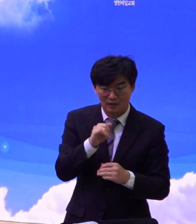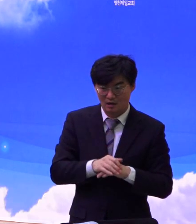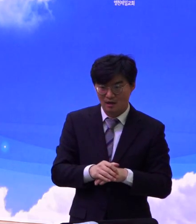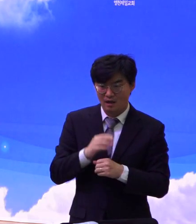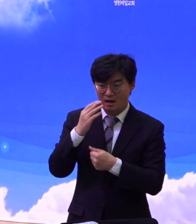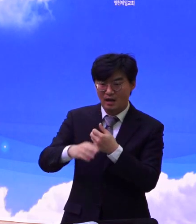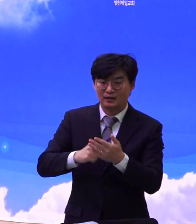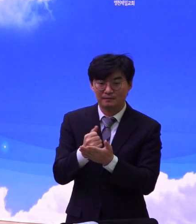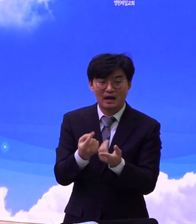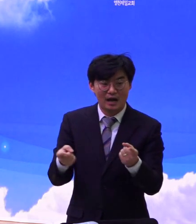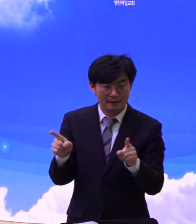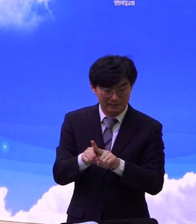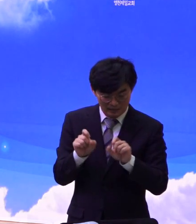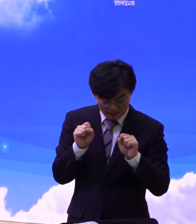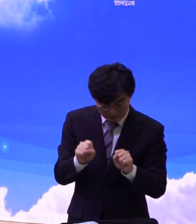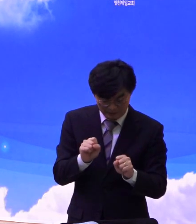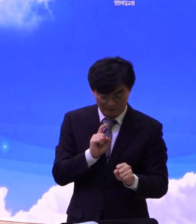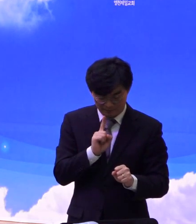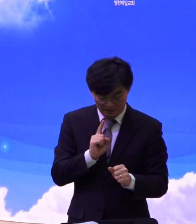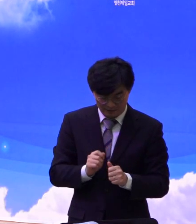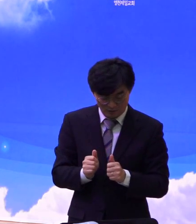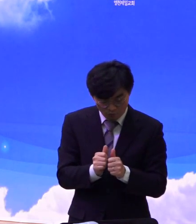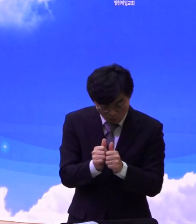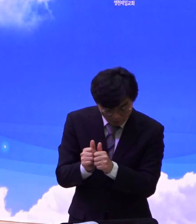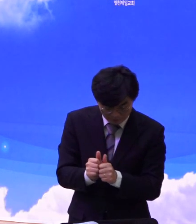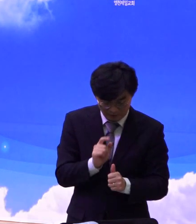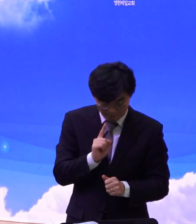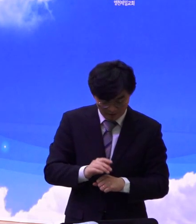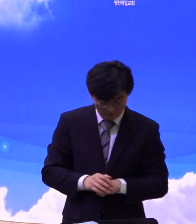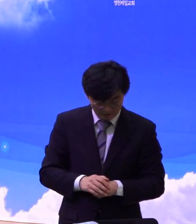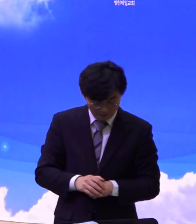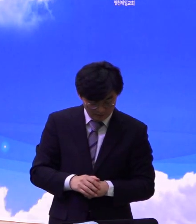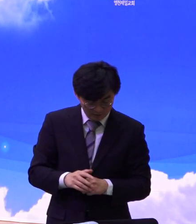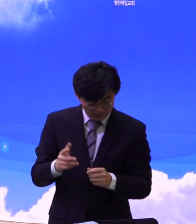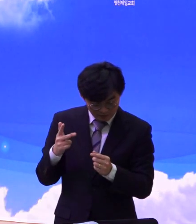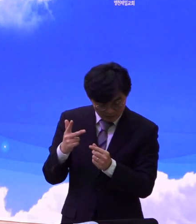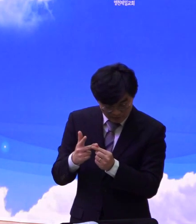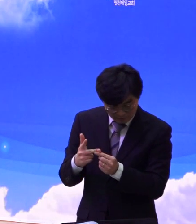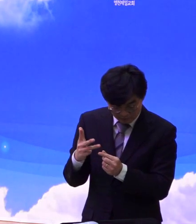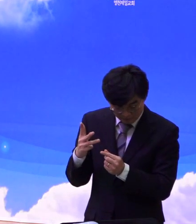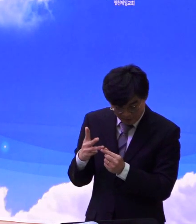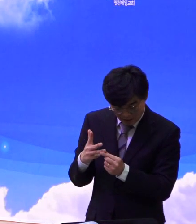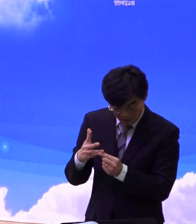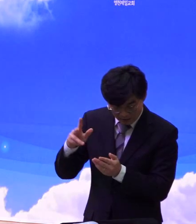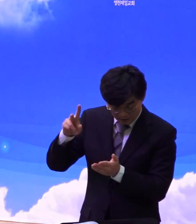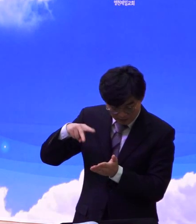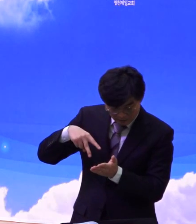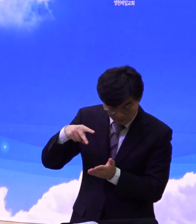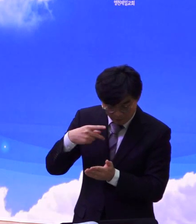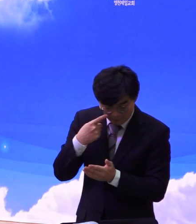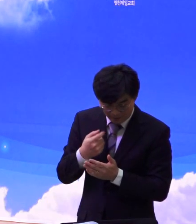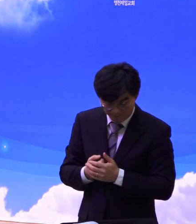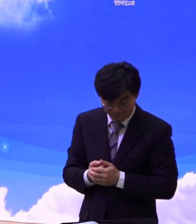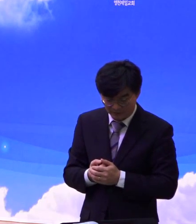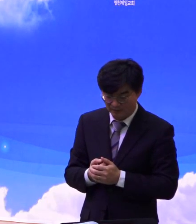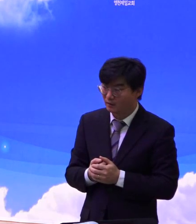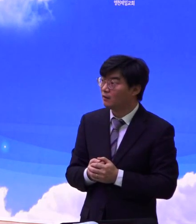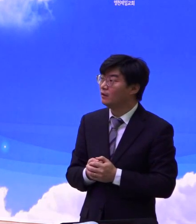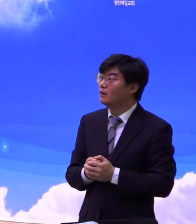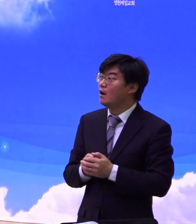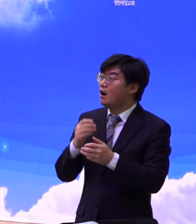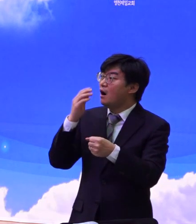하셨던 겁니다. 오늘 본문의 7절과 8절 말씀을 다시 한번 자막 보시면서 읽어보겠습니다.